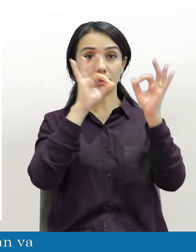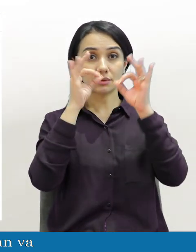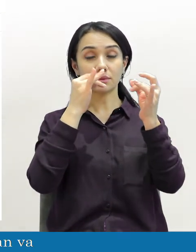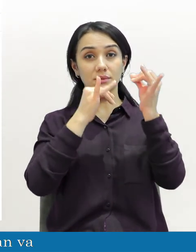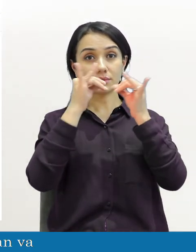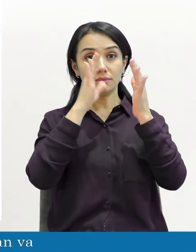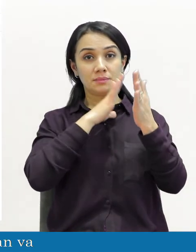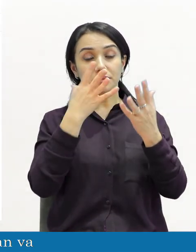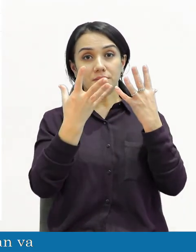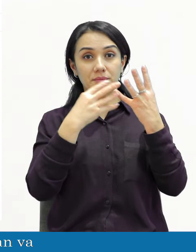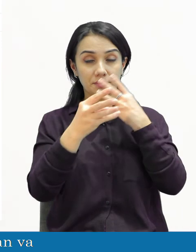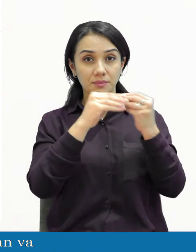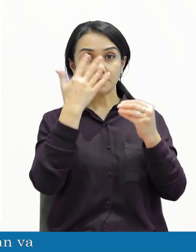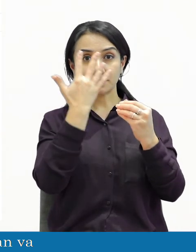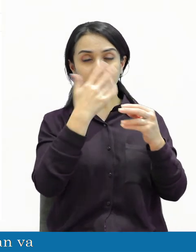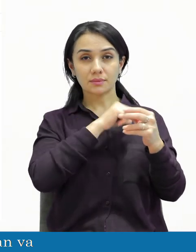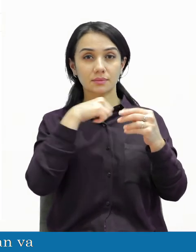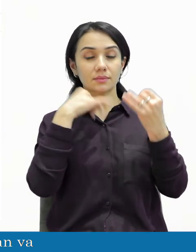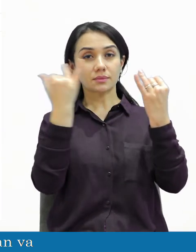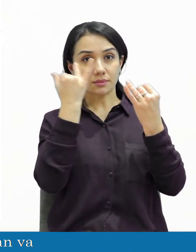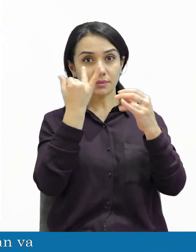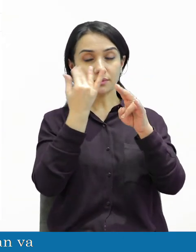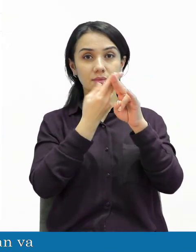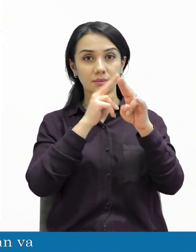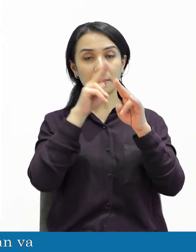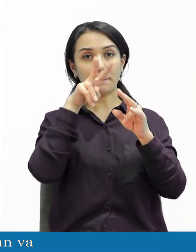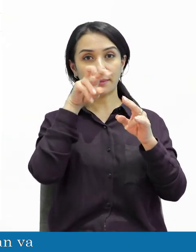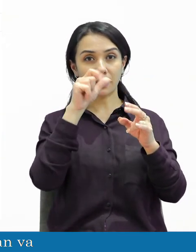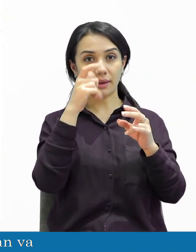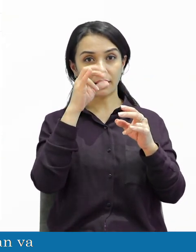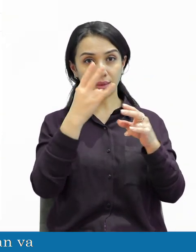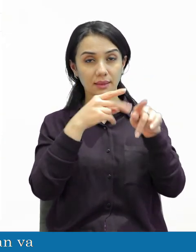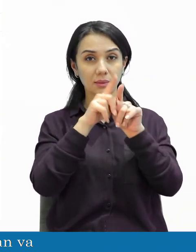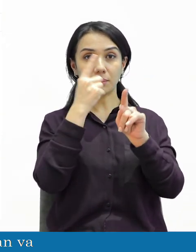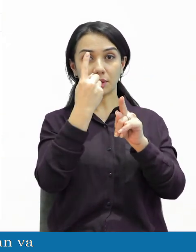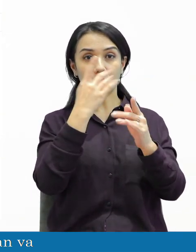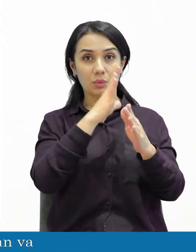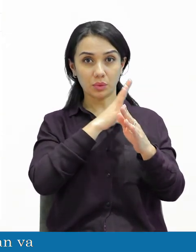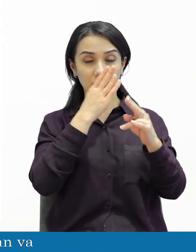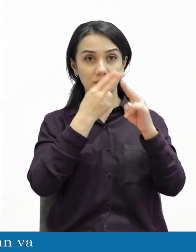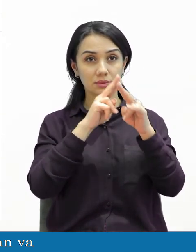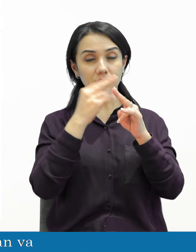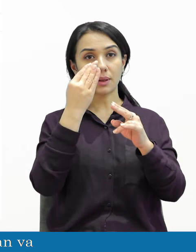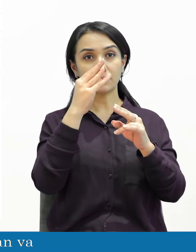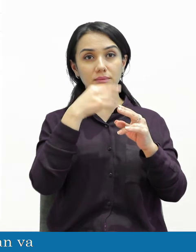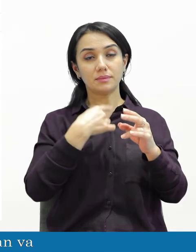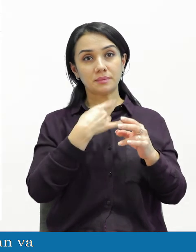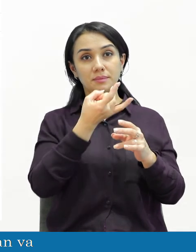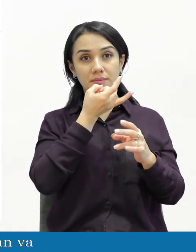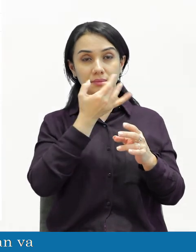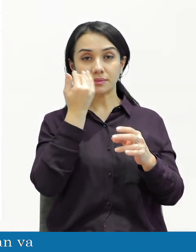gaplashdik. Bu sizlar bilan 5 ta eng ajoyib pluginlardan biri bo'ldi. Men